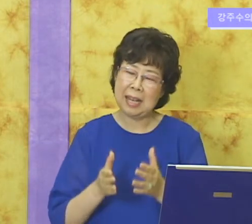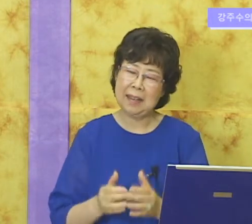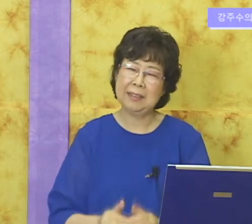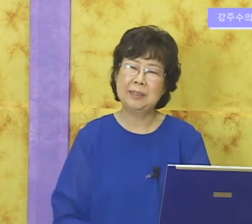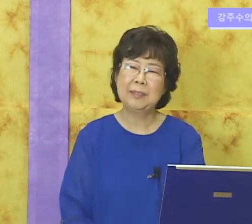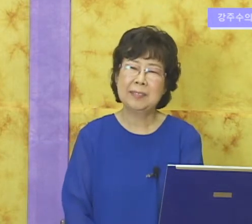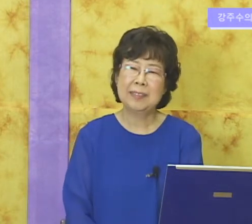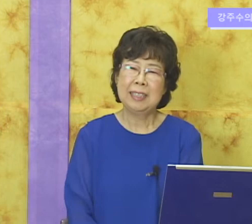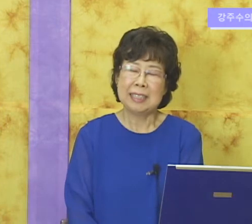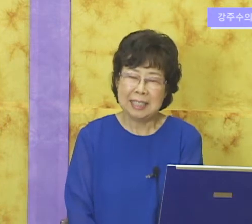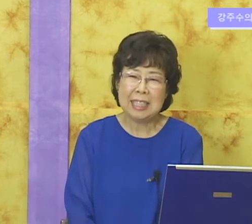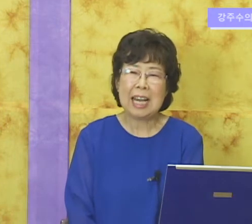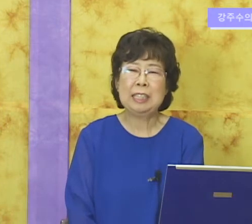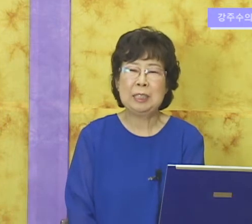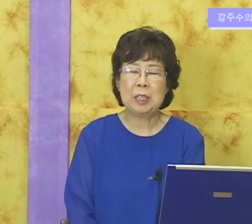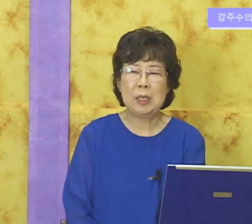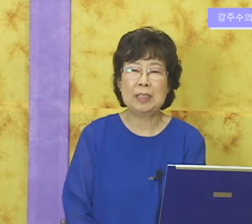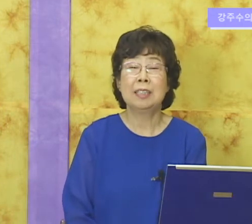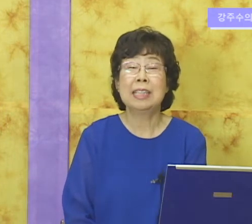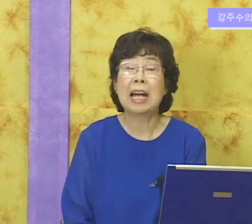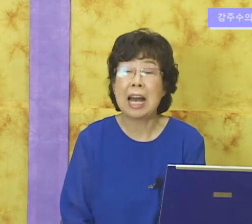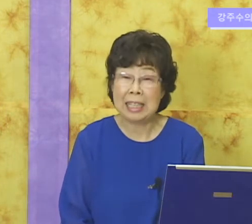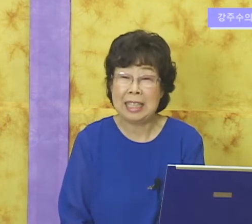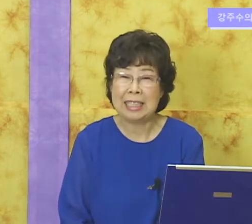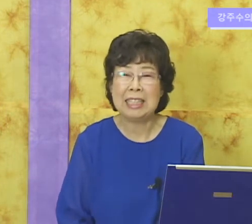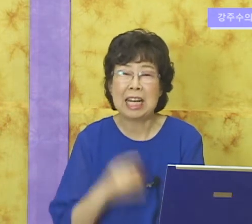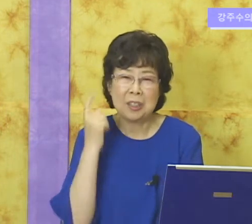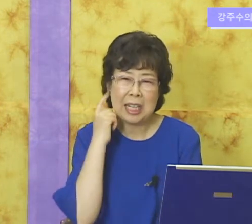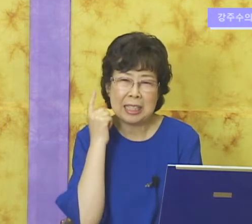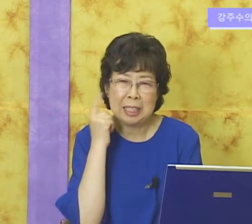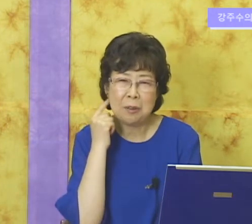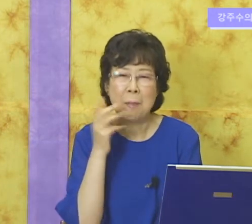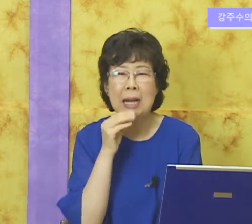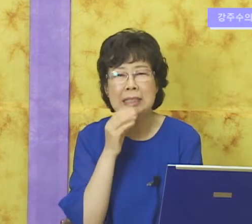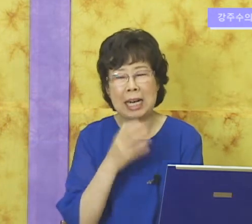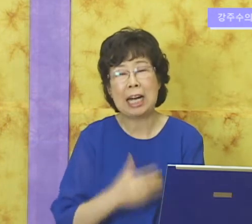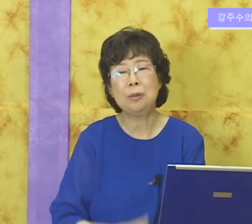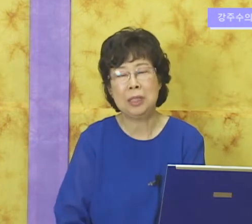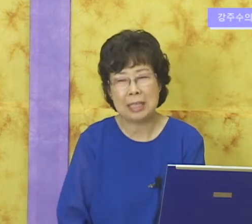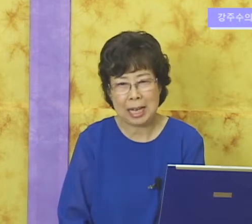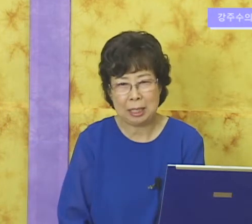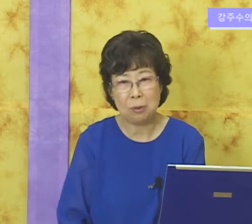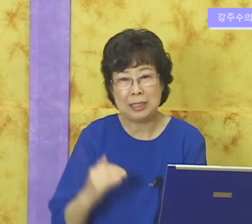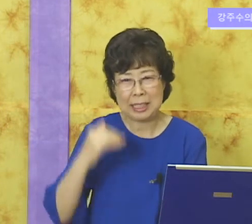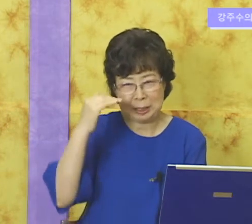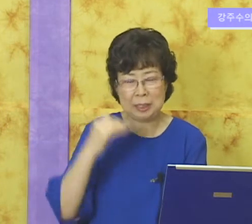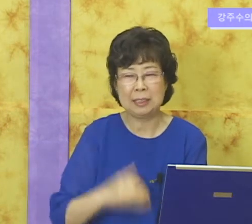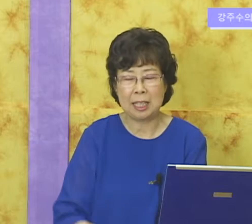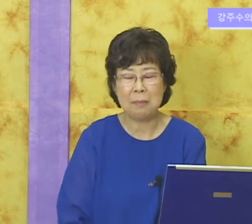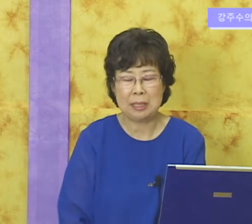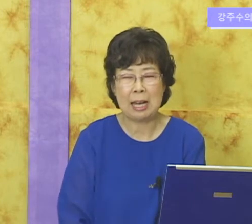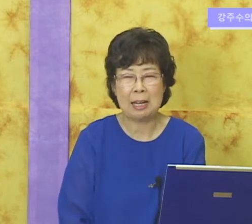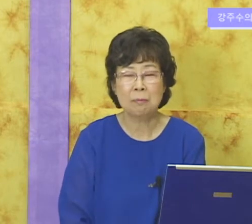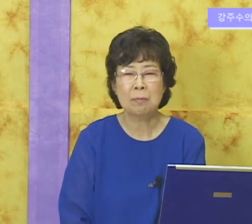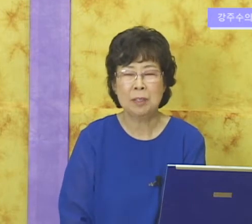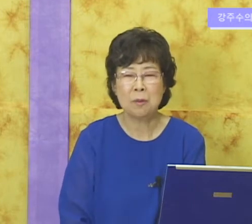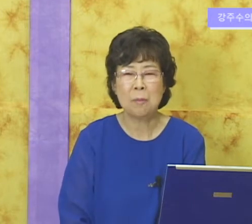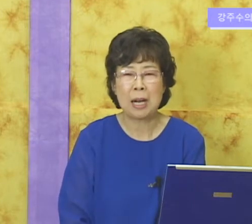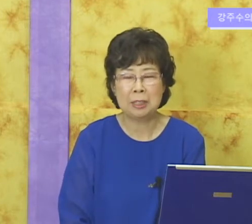태어나요. 그 아기가 정상 아기, 그러니까 귀가 들리고 말을 잘 할 수 있는 아기, 물론 이제 성장하면 다 듣고 말할 수